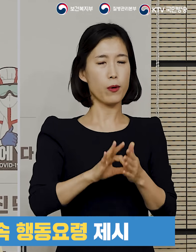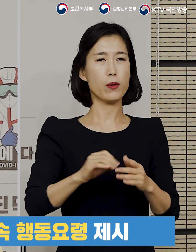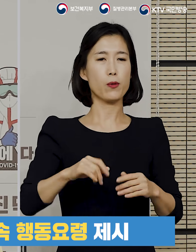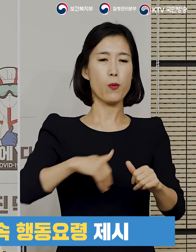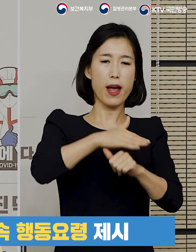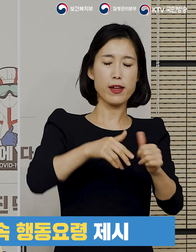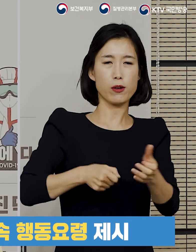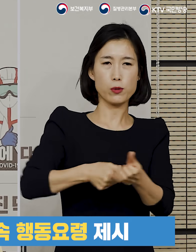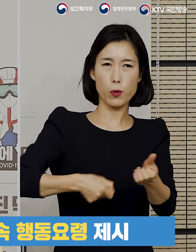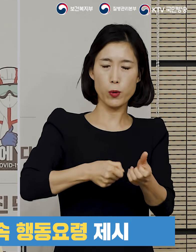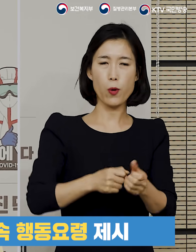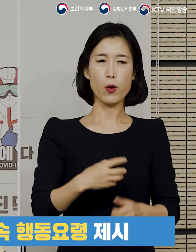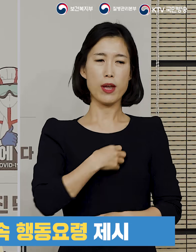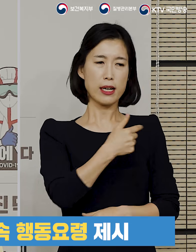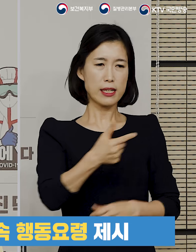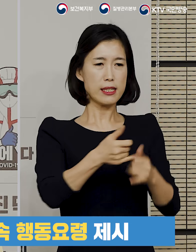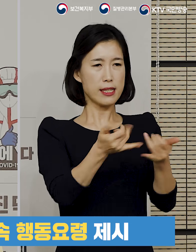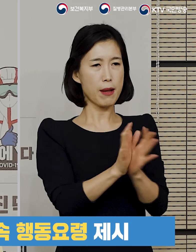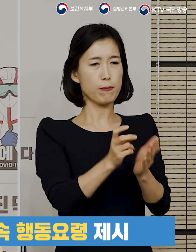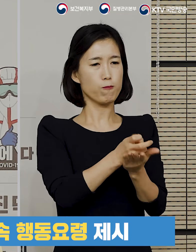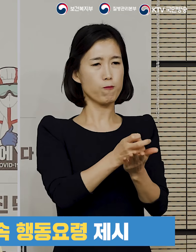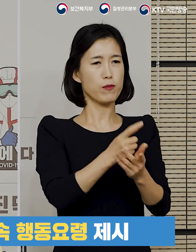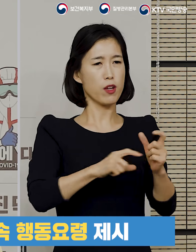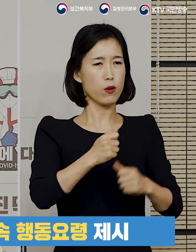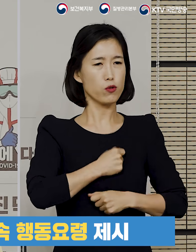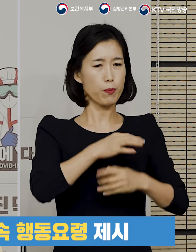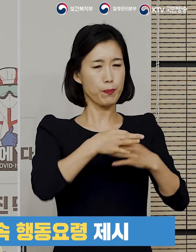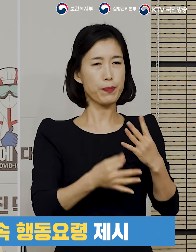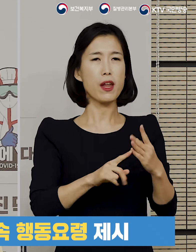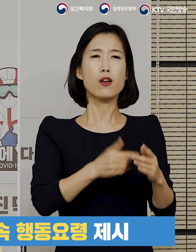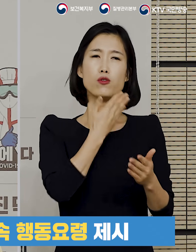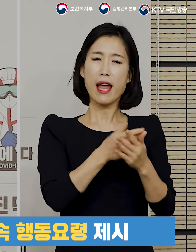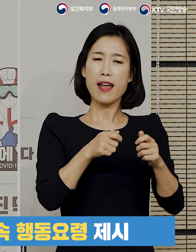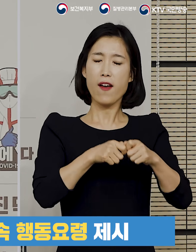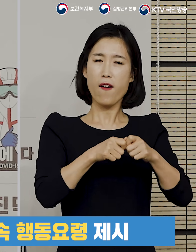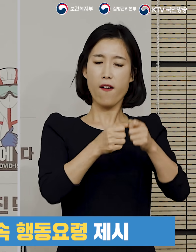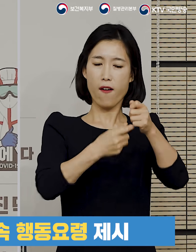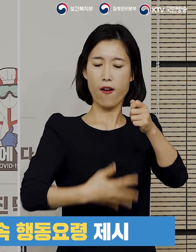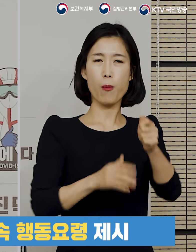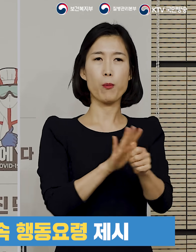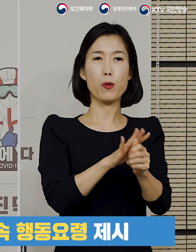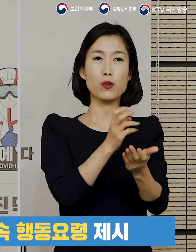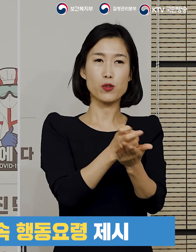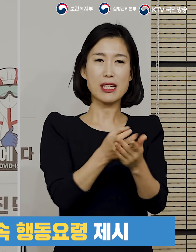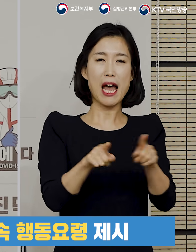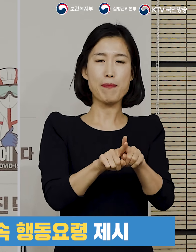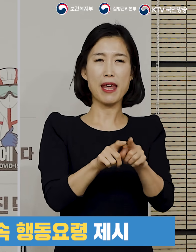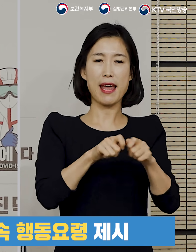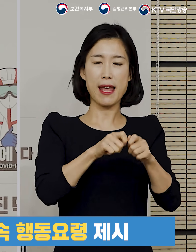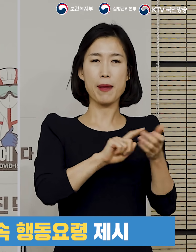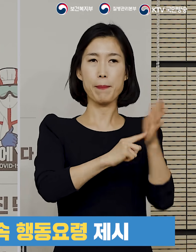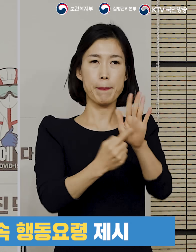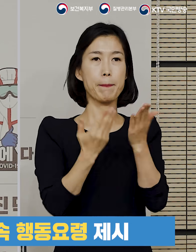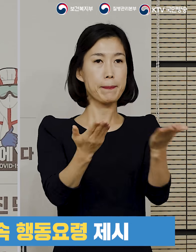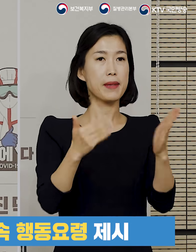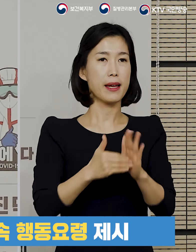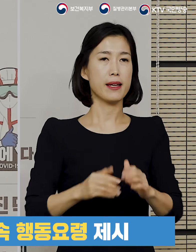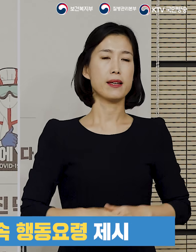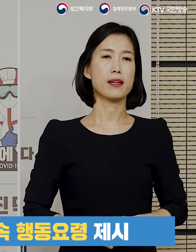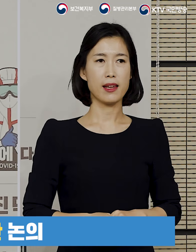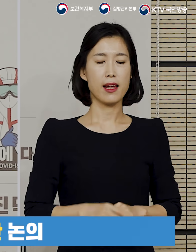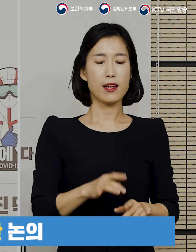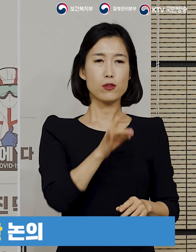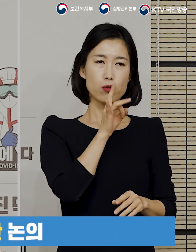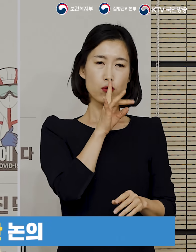마스크 착용과 환경 소독, 고위험군 생활 수칙 등 중요한 보조 수칙도 함께 제시한 바